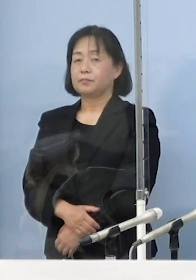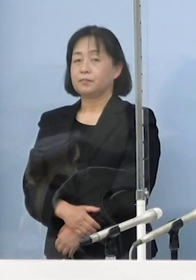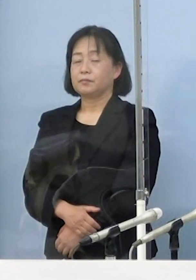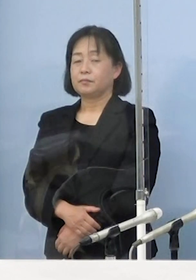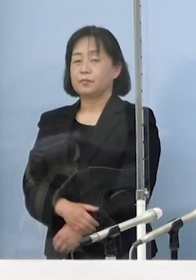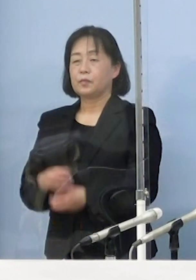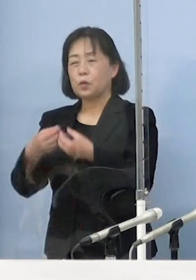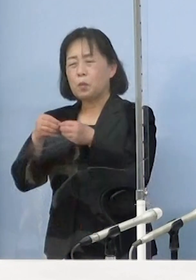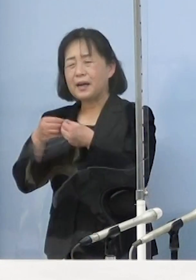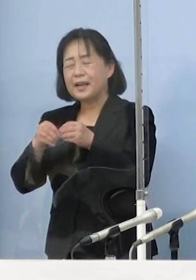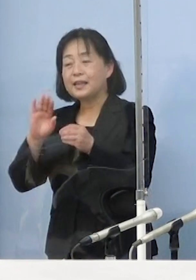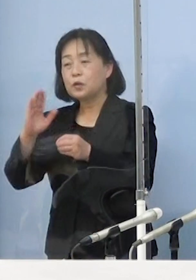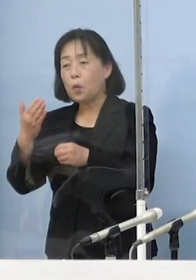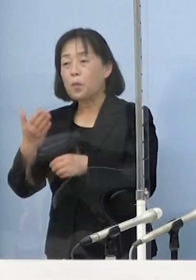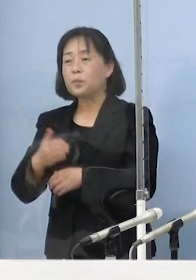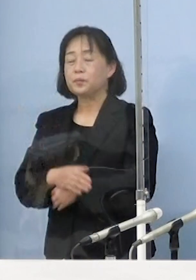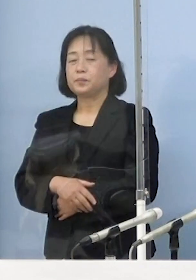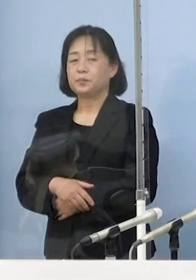細かいですけど、